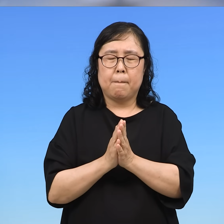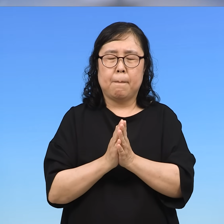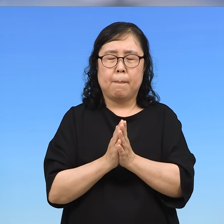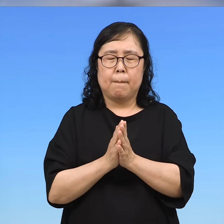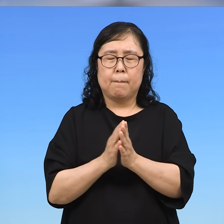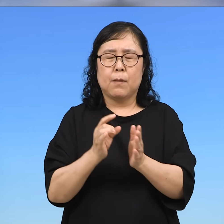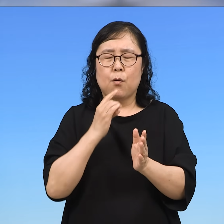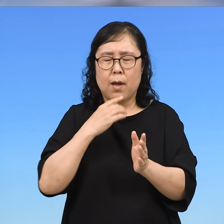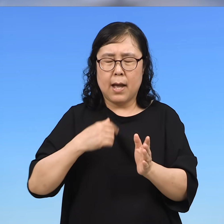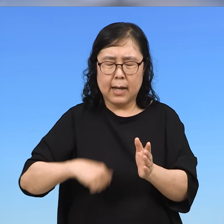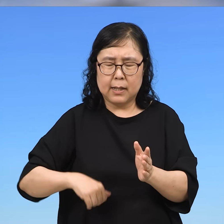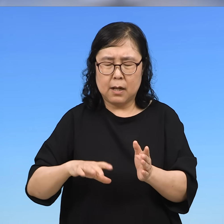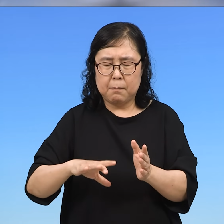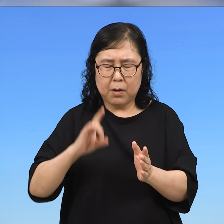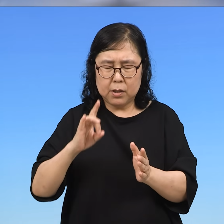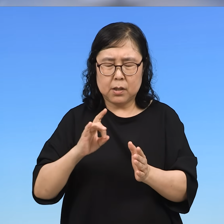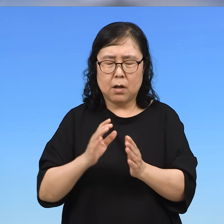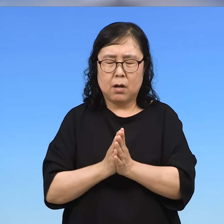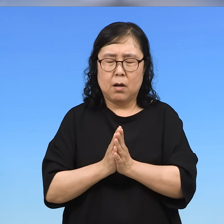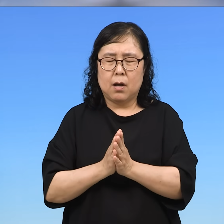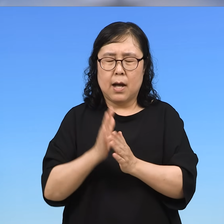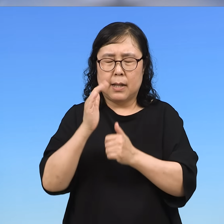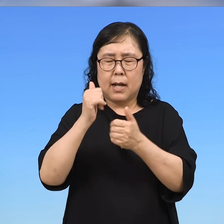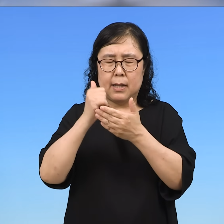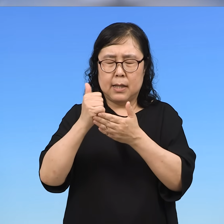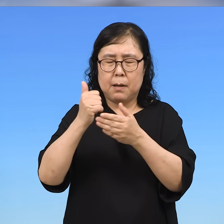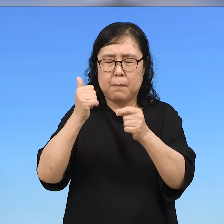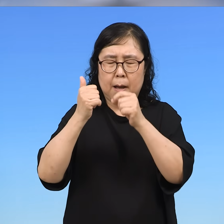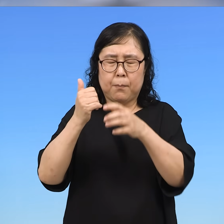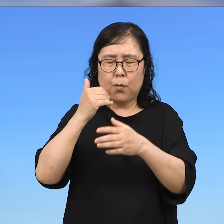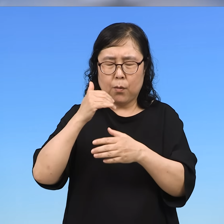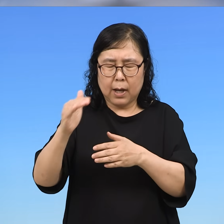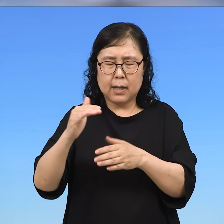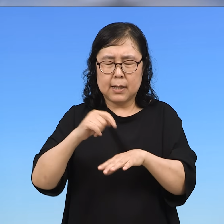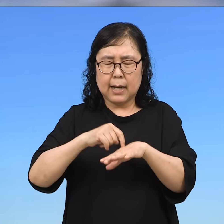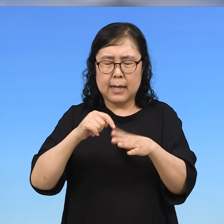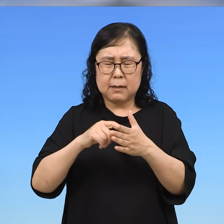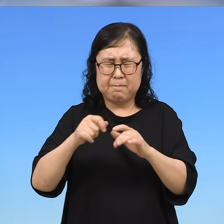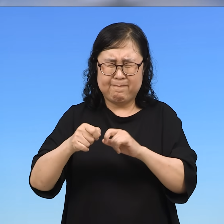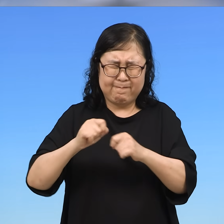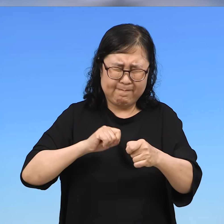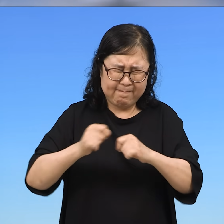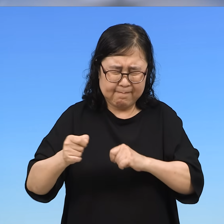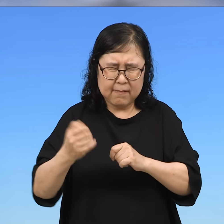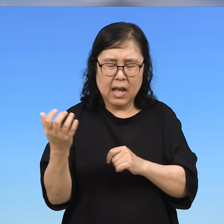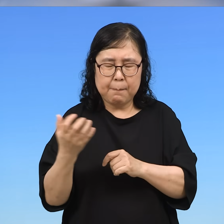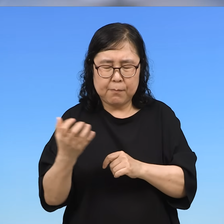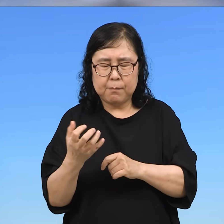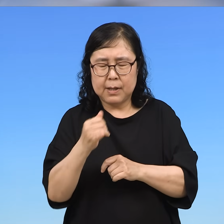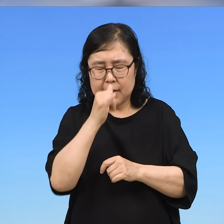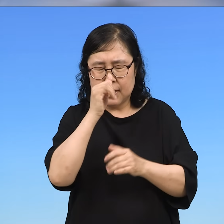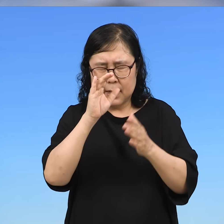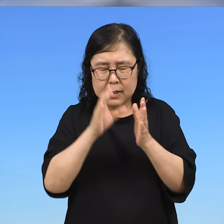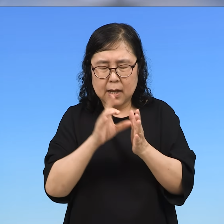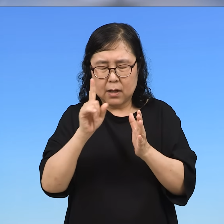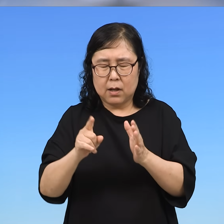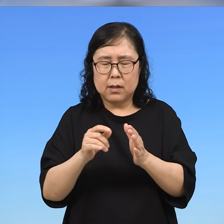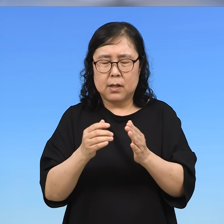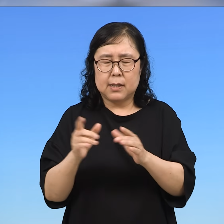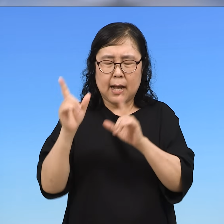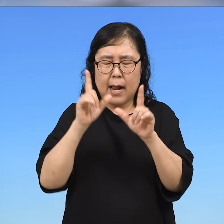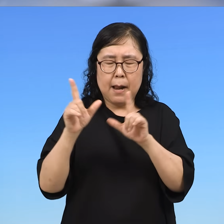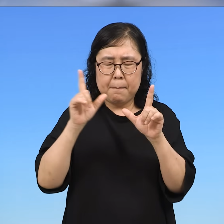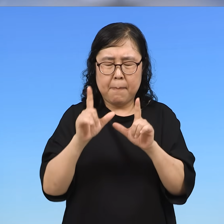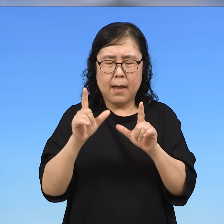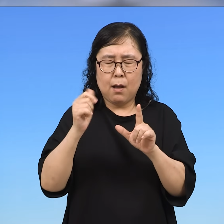심지어는 그 외아들 먼저 하나님 앞으로 가는 가슴이 찢어지는 아픔, 고통 있다 할 때 그것을